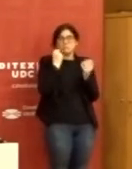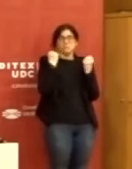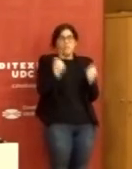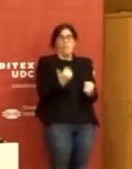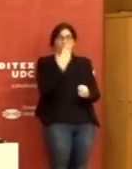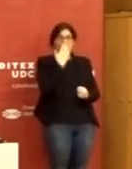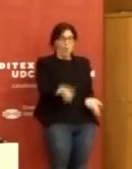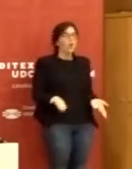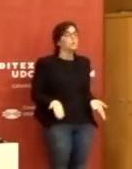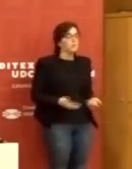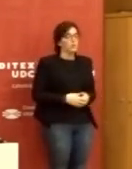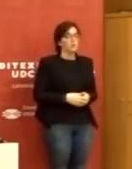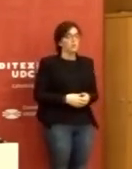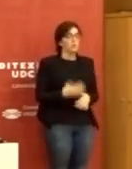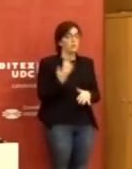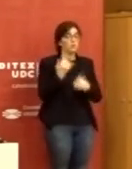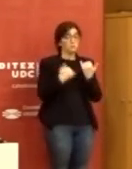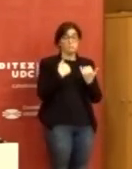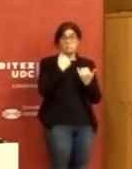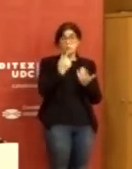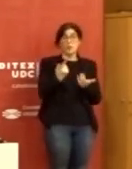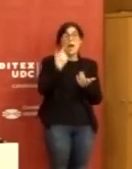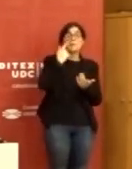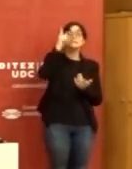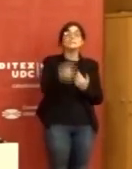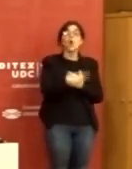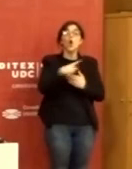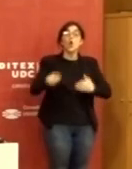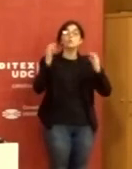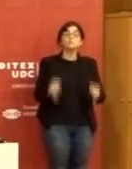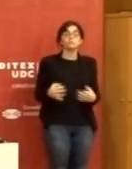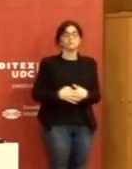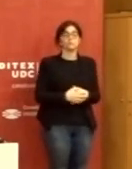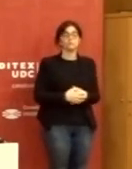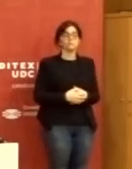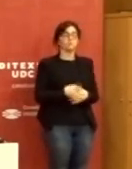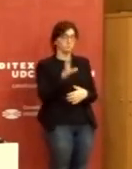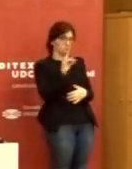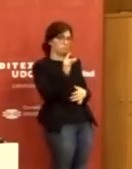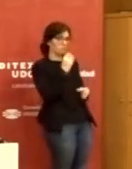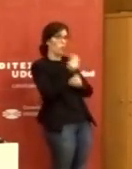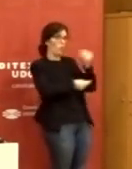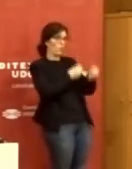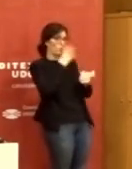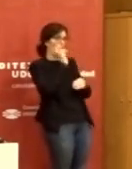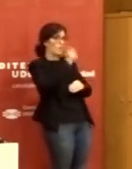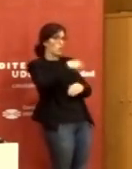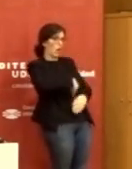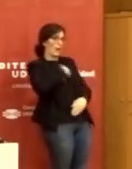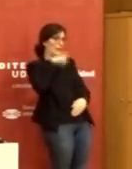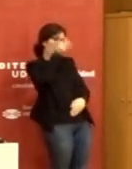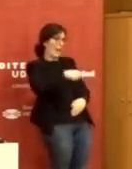Al final yo le dije, bueno, ¿lo vais a hacer o no? Y me dijo, bueno, no, lo vamos a hacer porque lo ha dicho el director